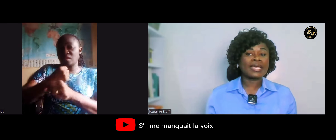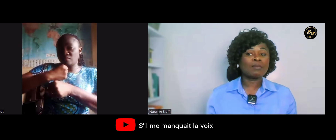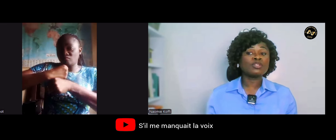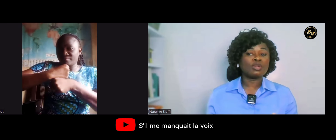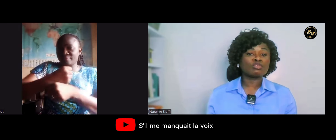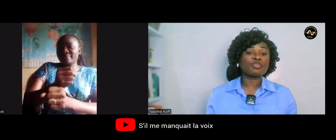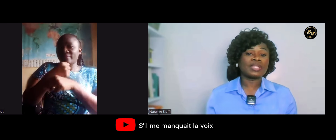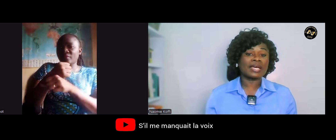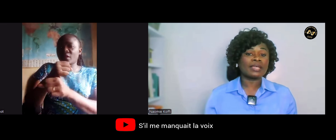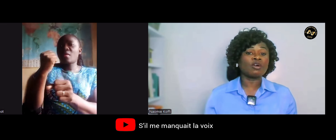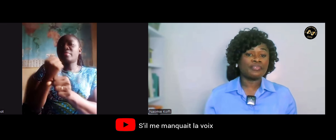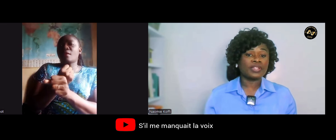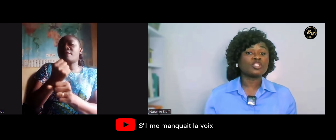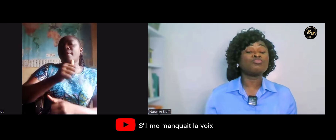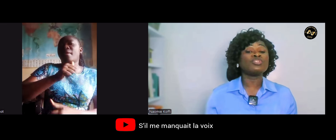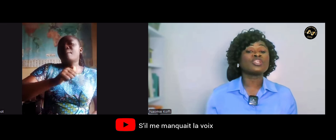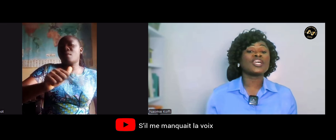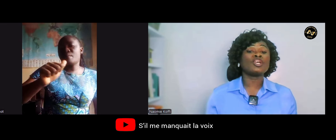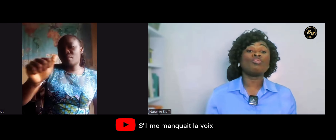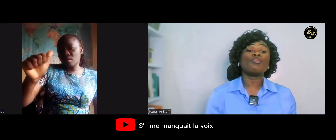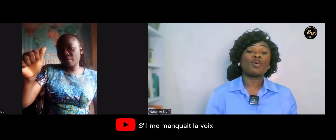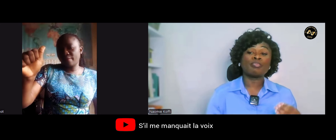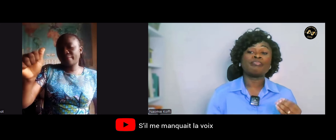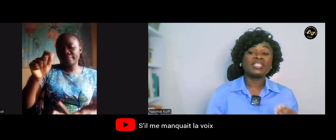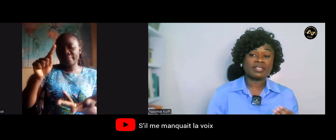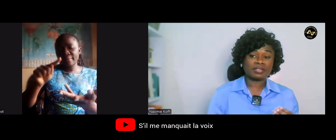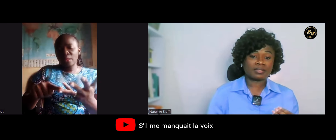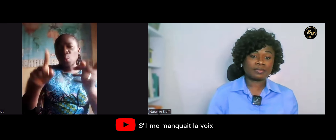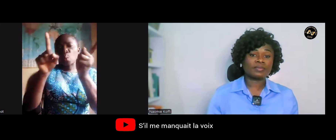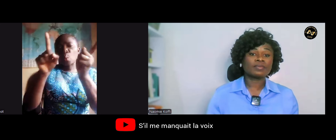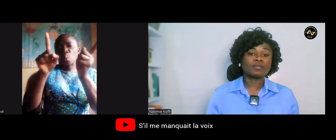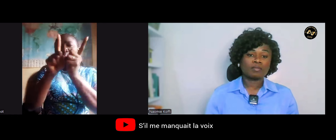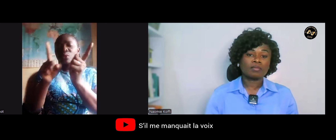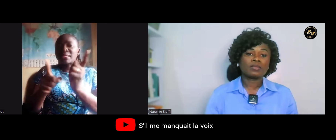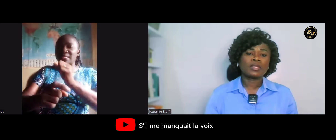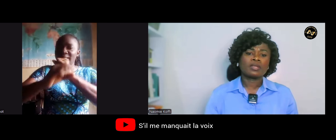Faire également de l'entrepreneuriat, en fait, qu'ils puissent créer leur propre business.